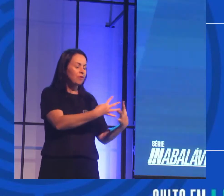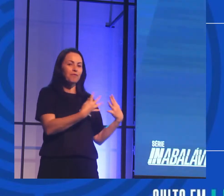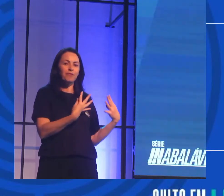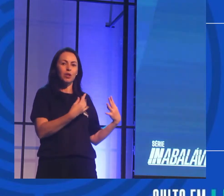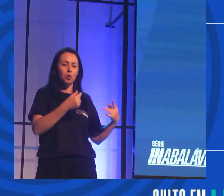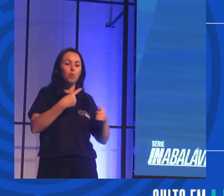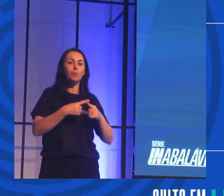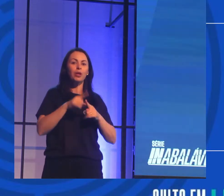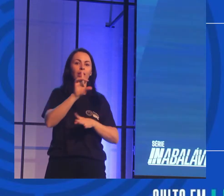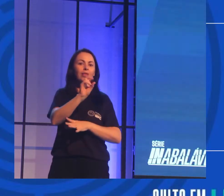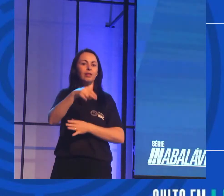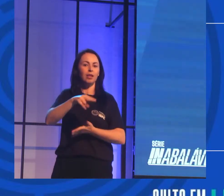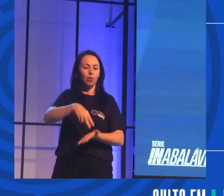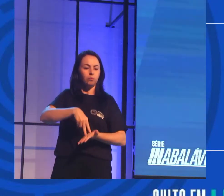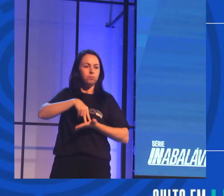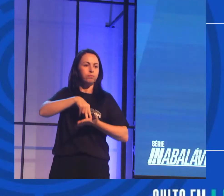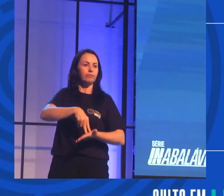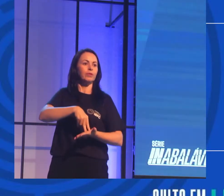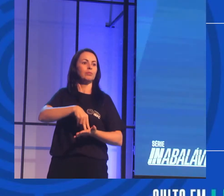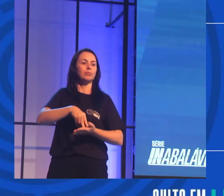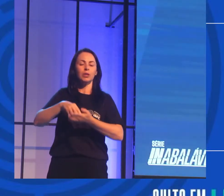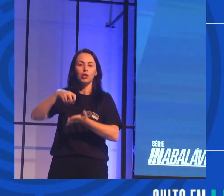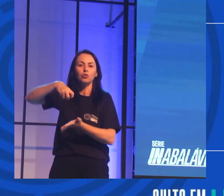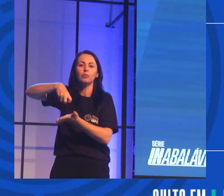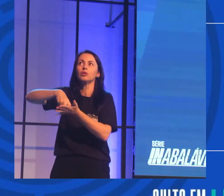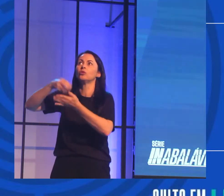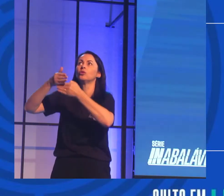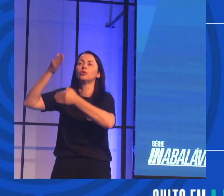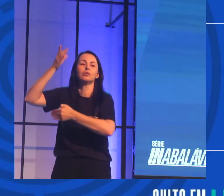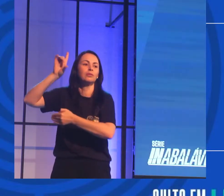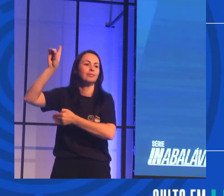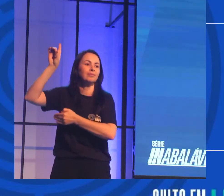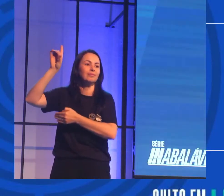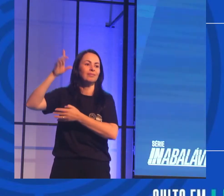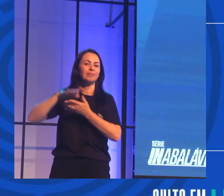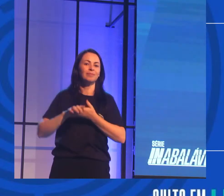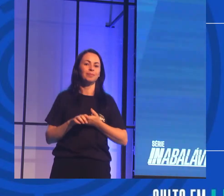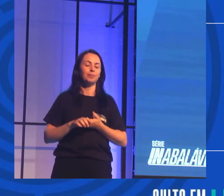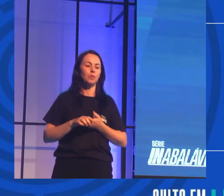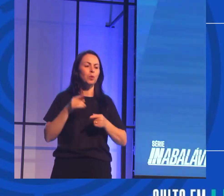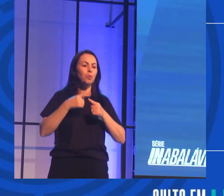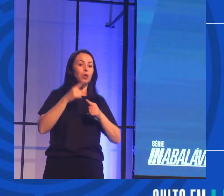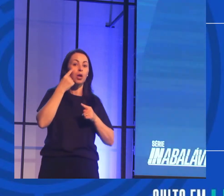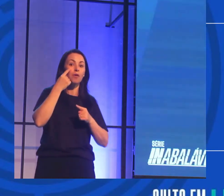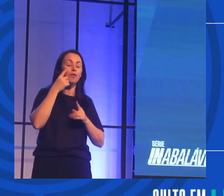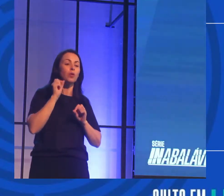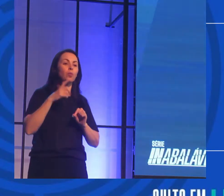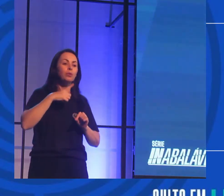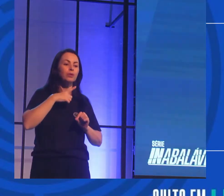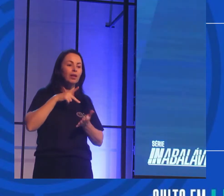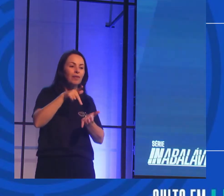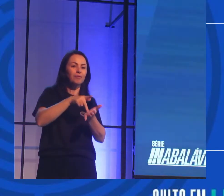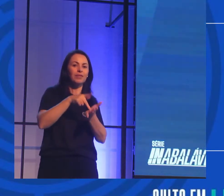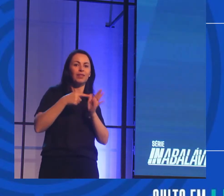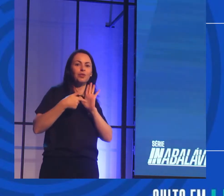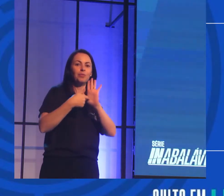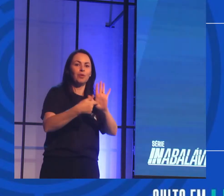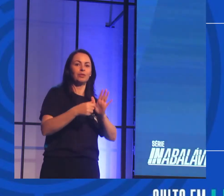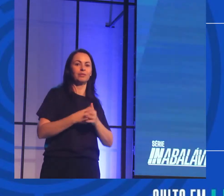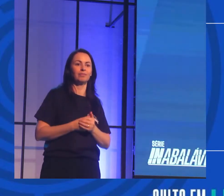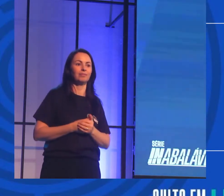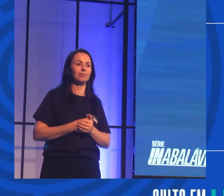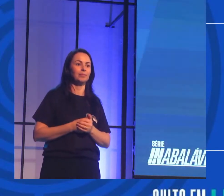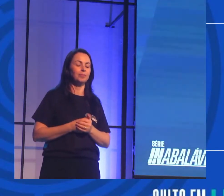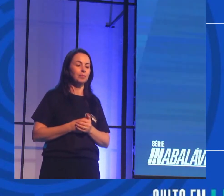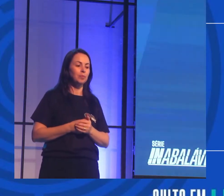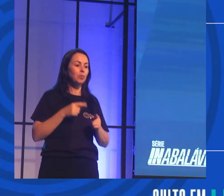Deus. Quem era Deus para ele? Como trazemos um impacto verdadeiro? Somos íntegros